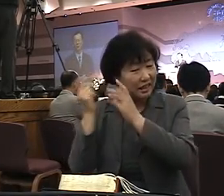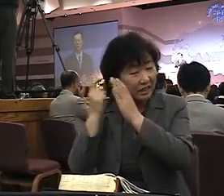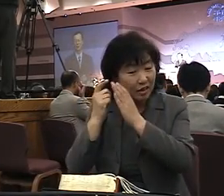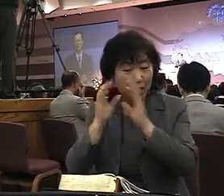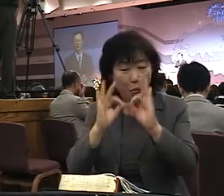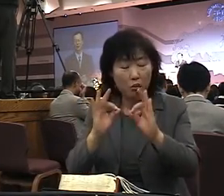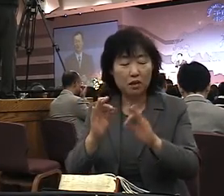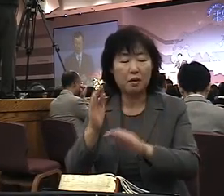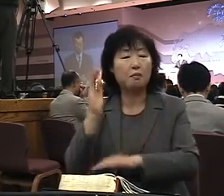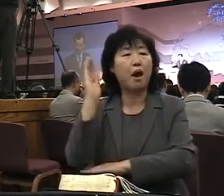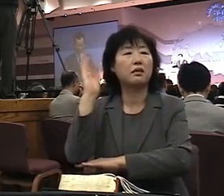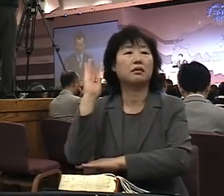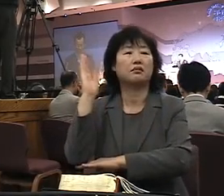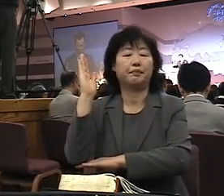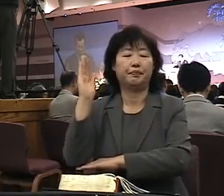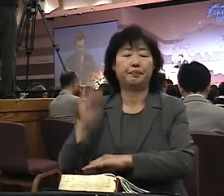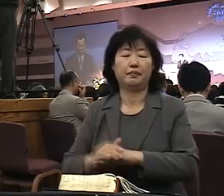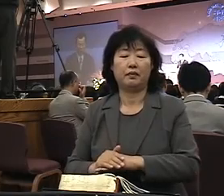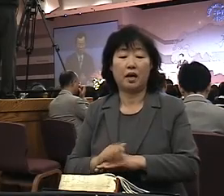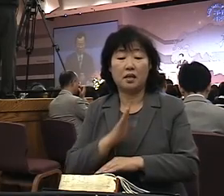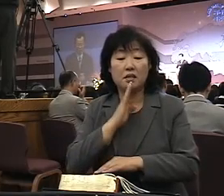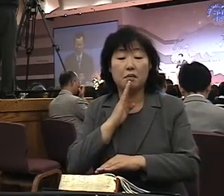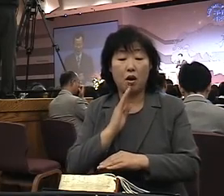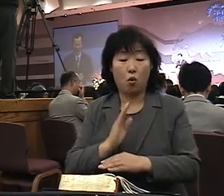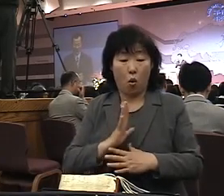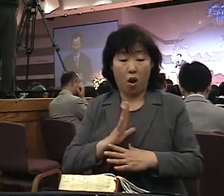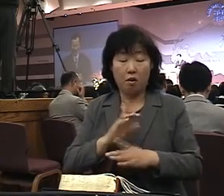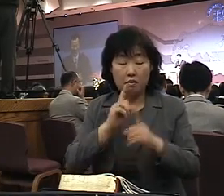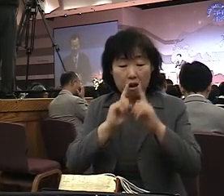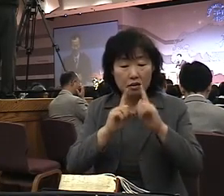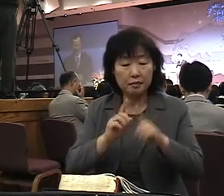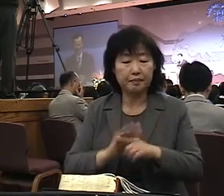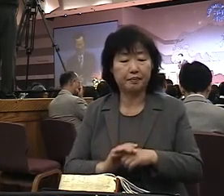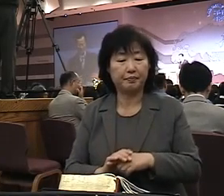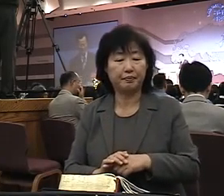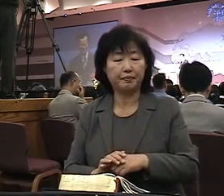그런 말씀이에요. 이 정말 놀라운 말씀입니다.